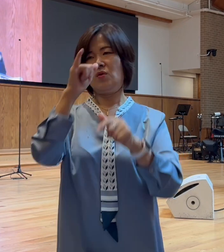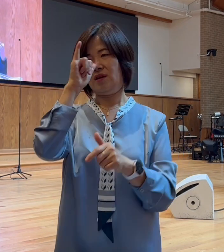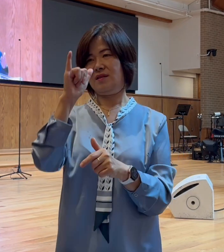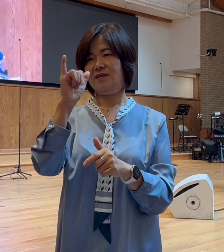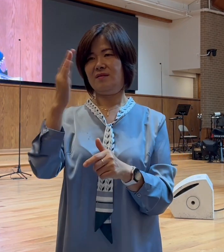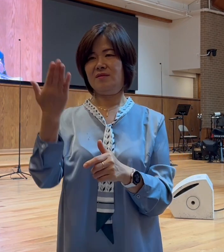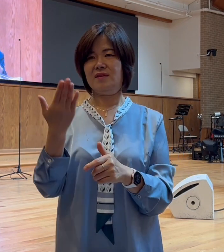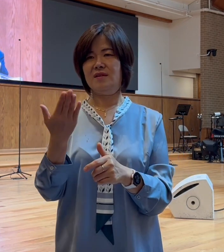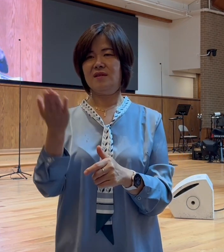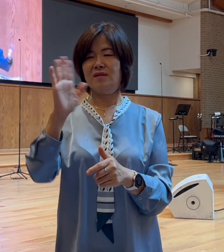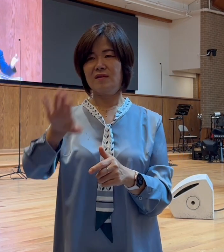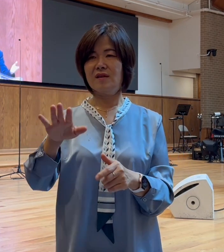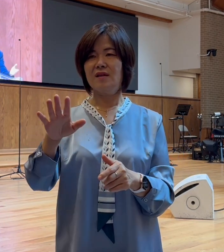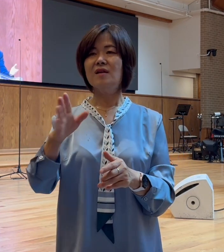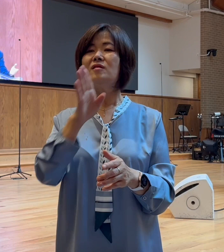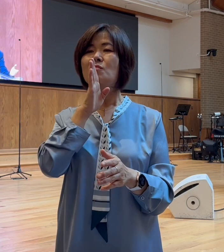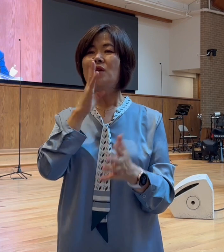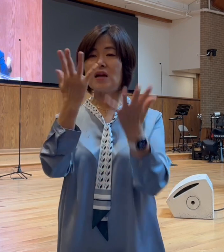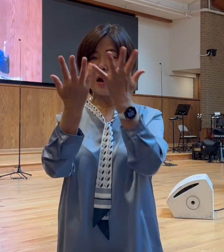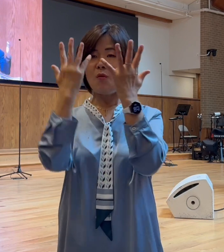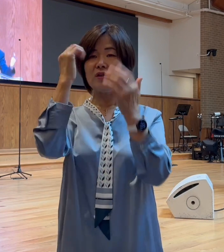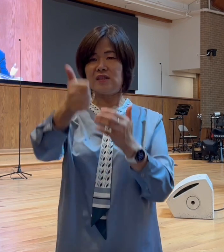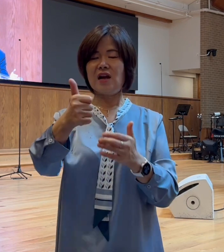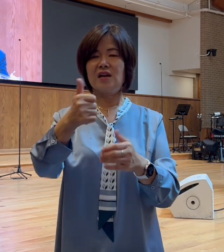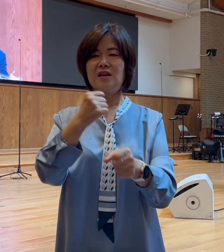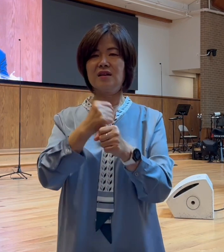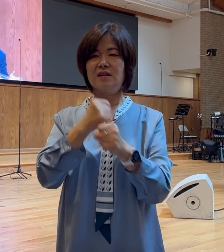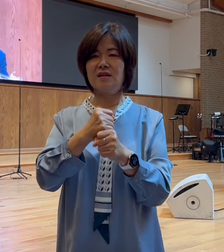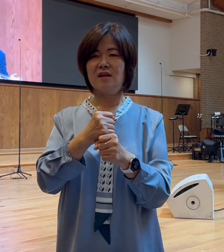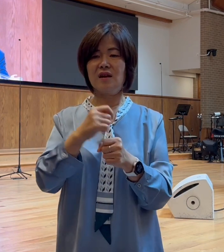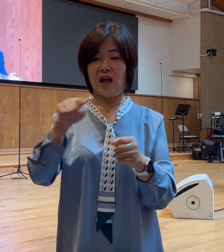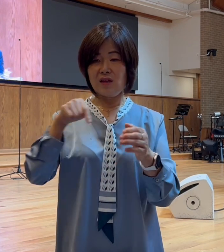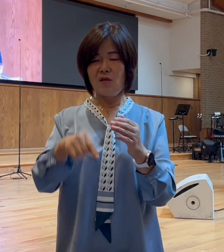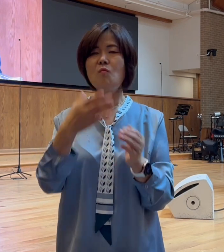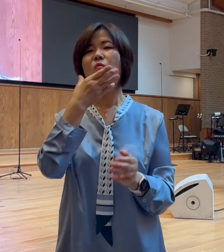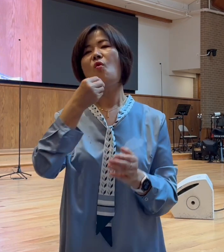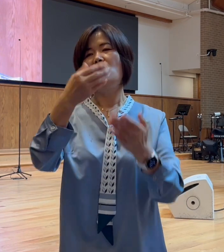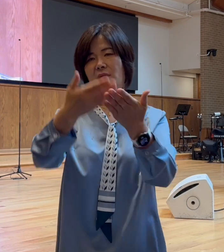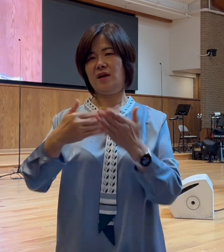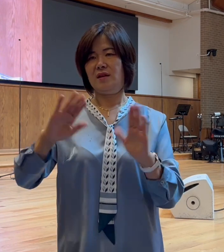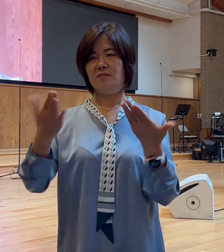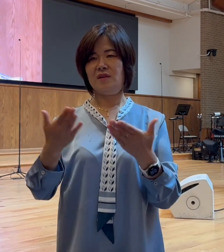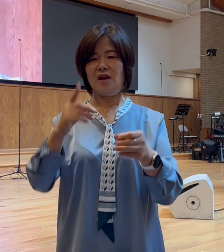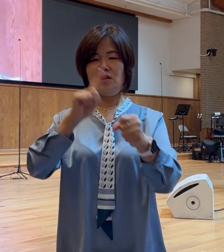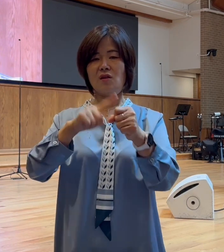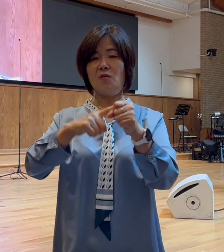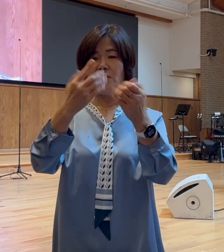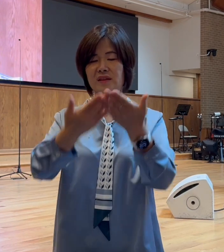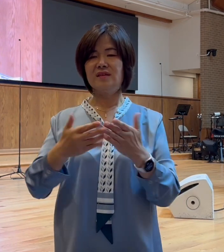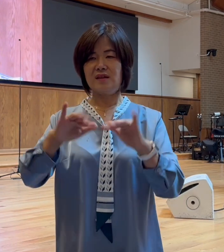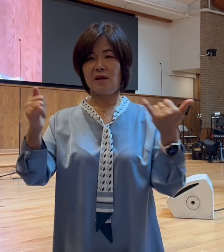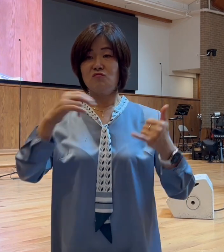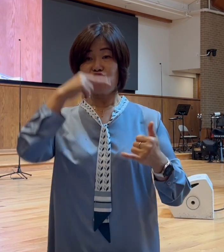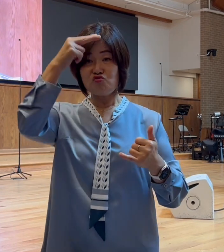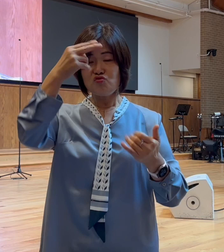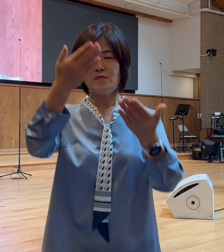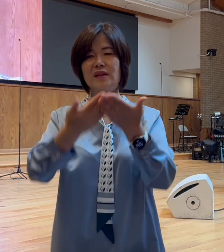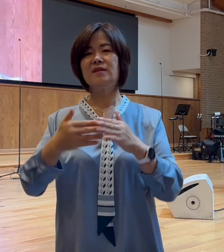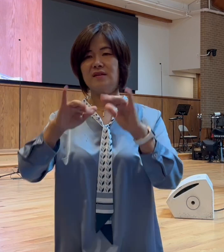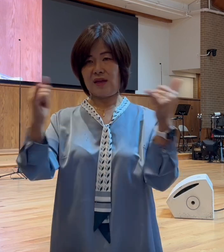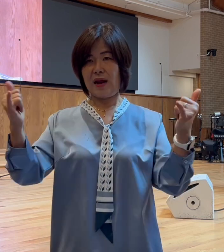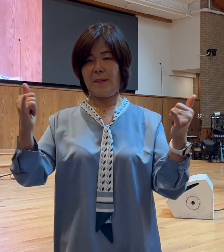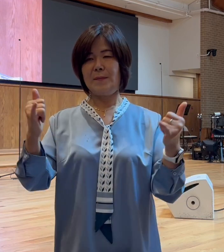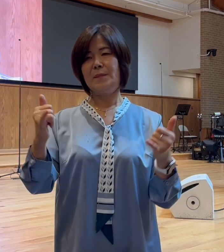전옥의 눈에 들어서 모든 걸 또 맡깁니다. 그러니까 감옥이 복을 받는 거죠. 떡 맡은 관원장과 술 맡은 관원장,